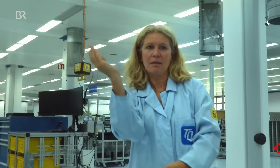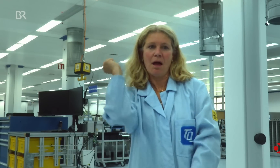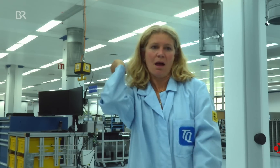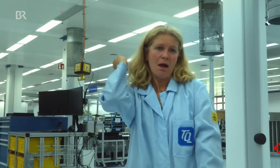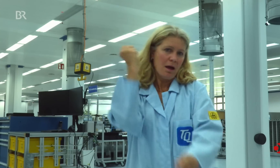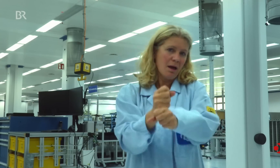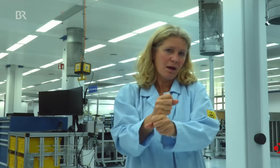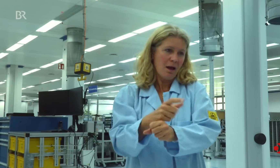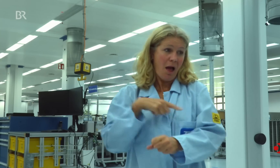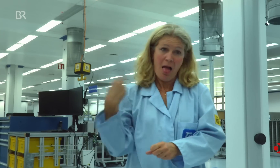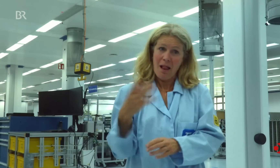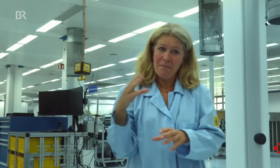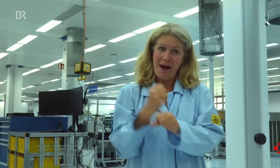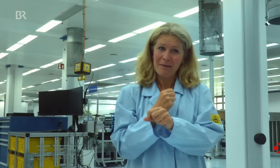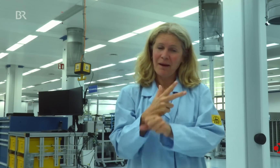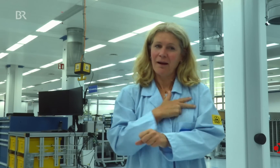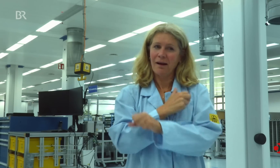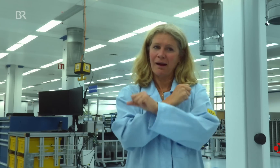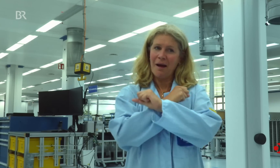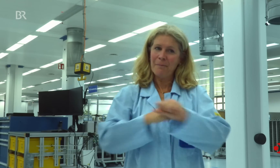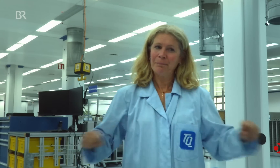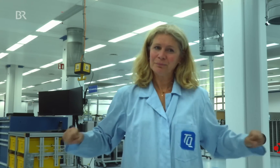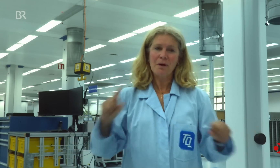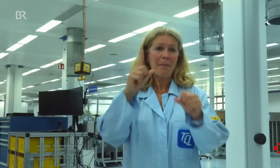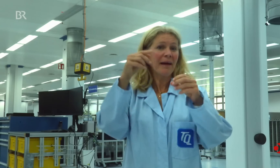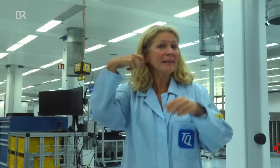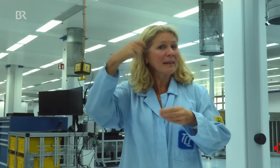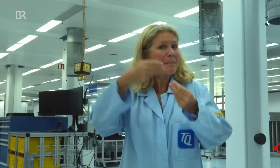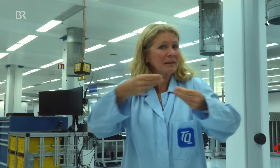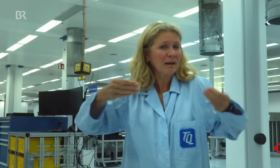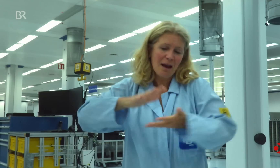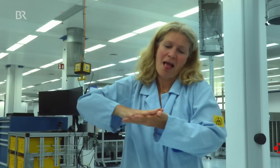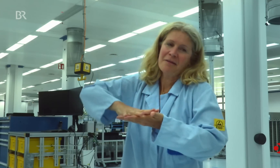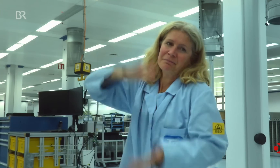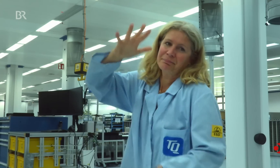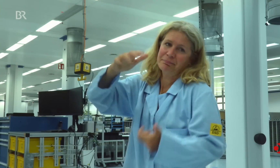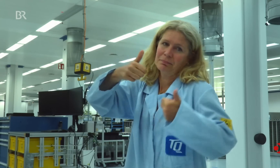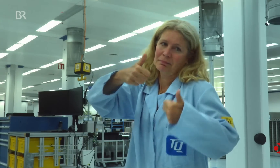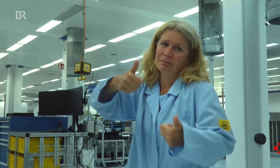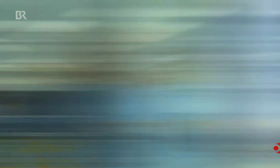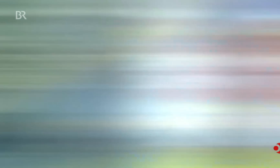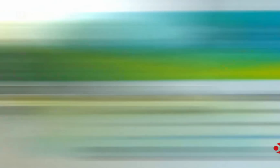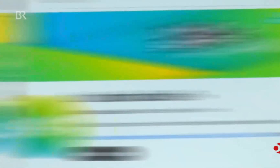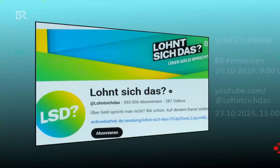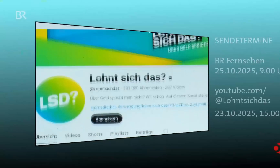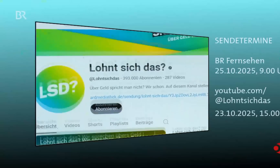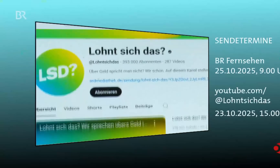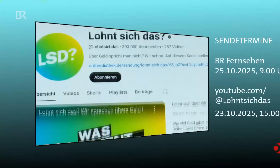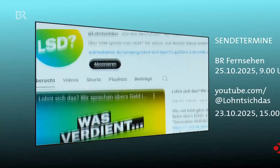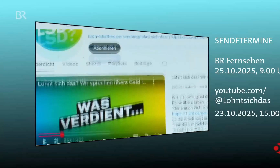alle völlig ausgepowert und K.O. Aber dafür haben wir super viel Filmmaterial zusammen. Und dann denke ich,